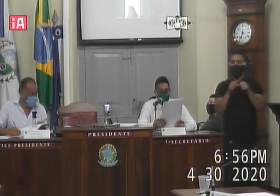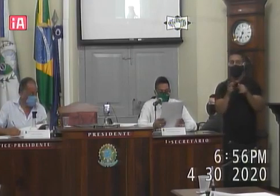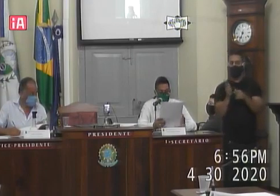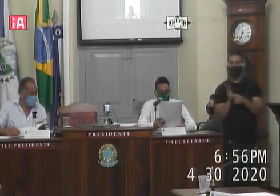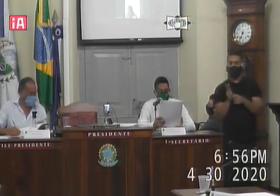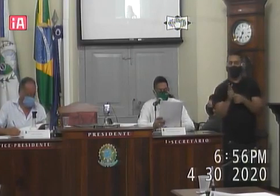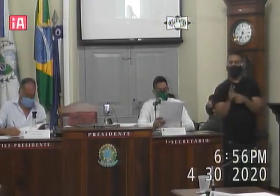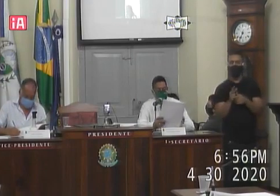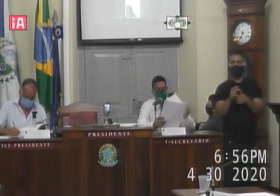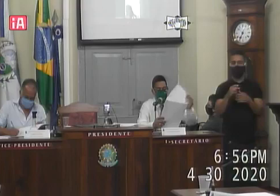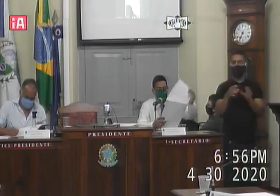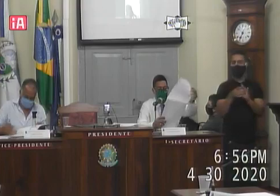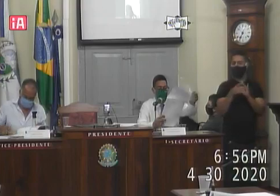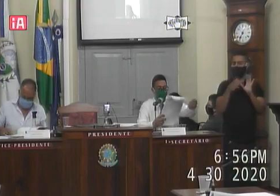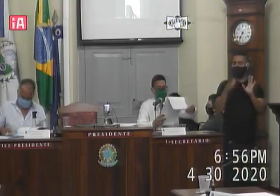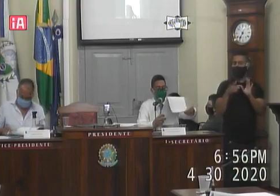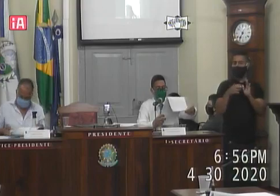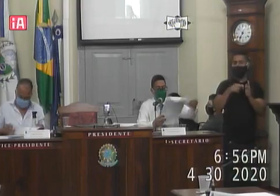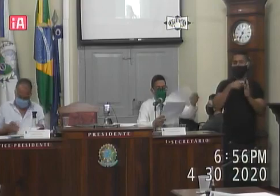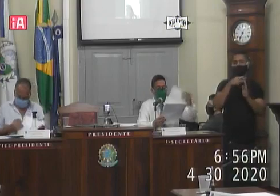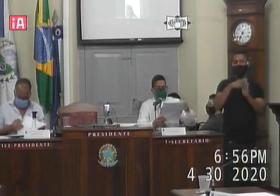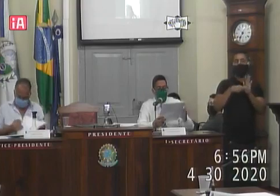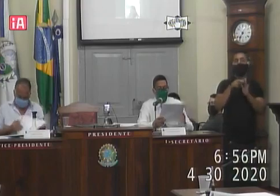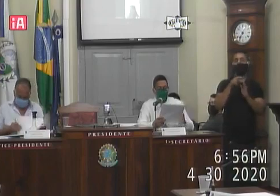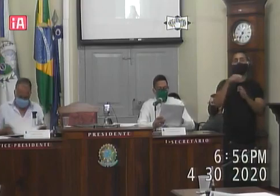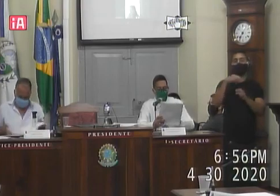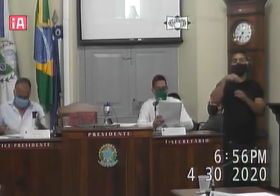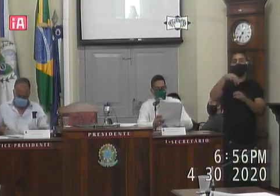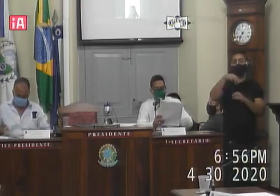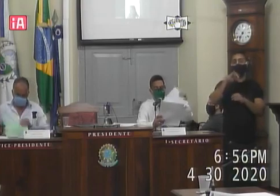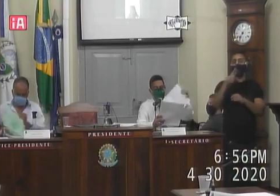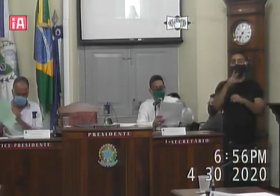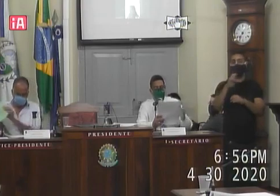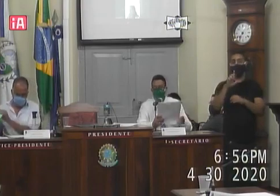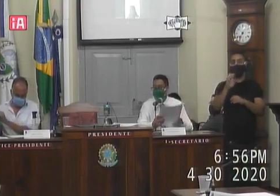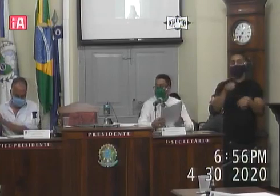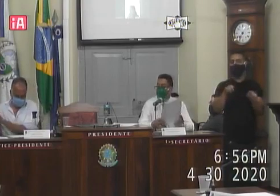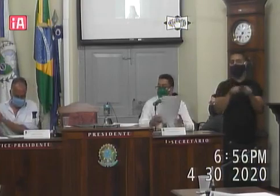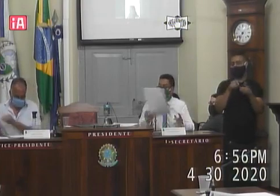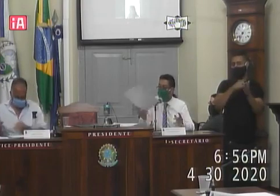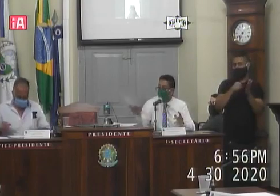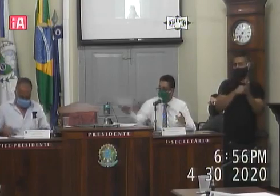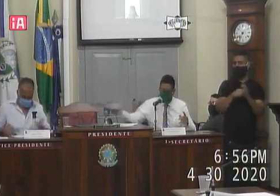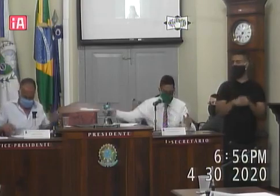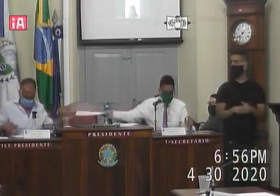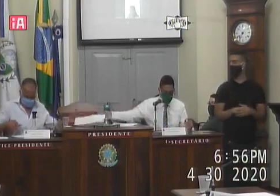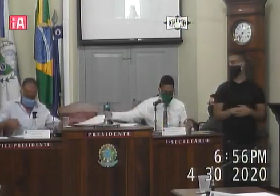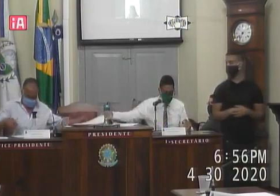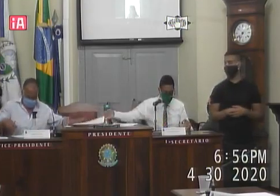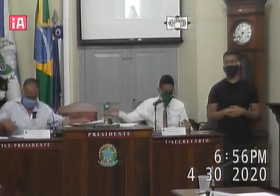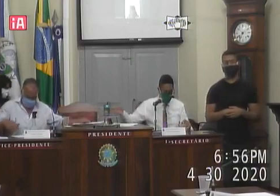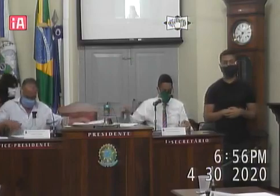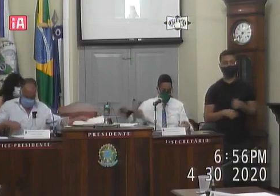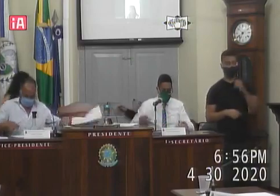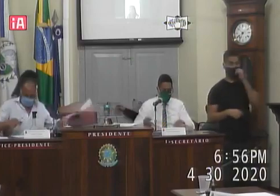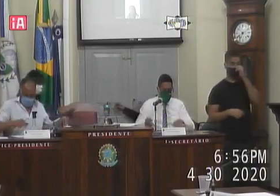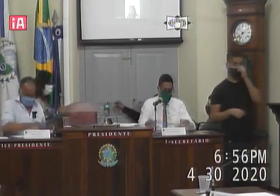continuidade da tramitação. A relatora é a vereadora Michele, eu como vereador membro e o vereador Marquinho da Saúde.